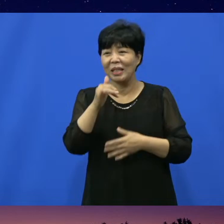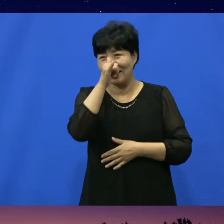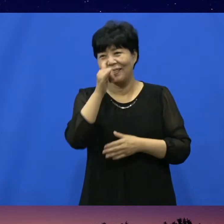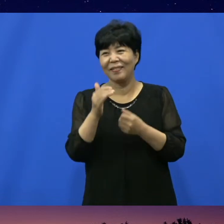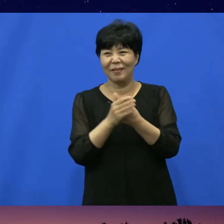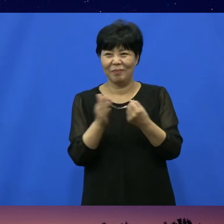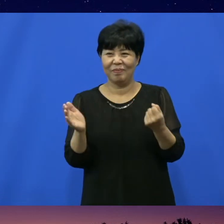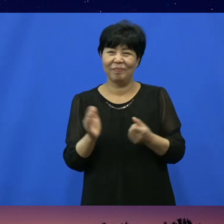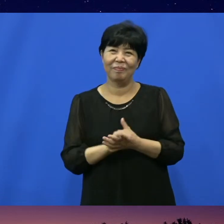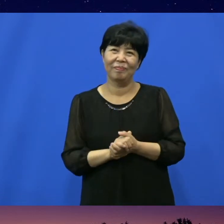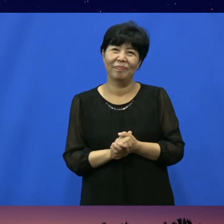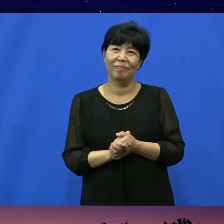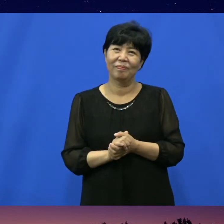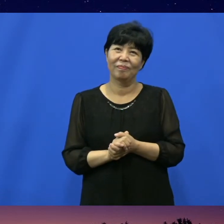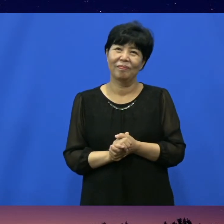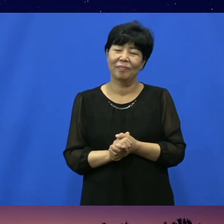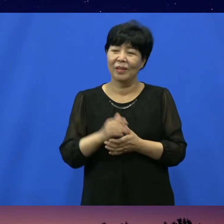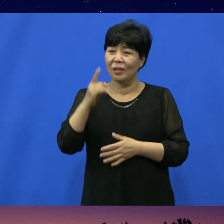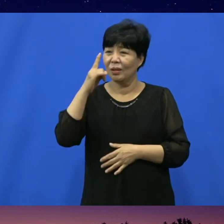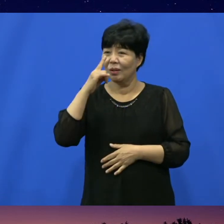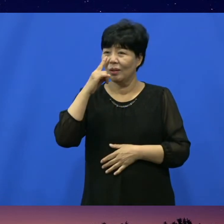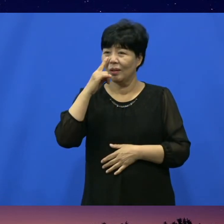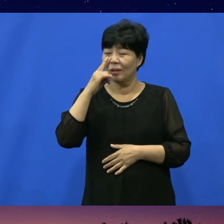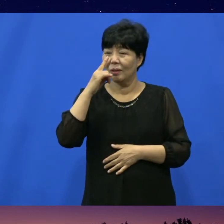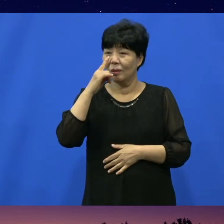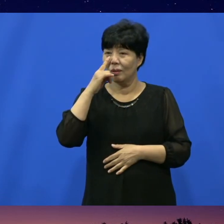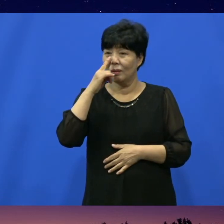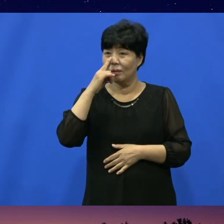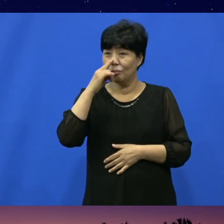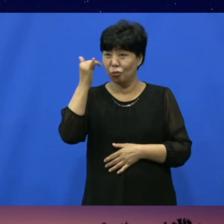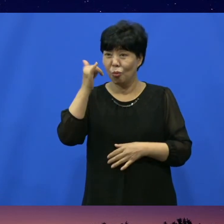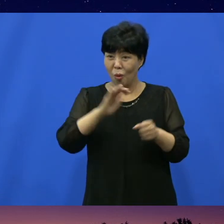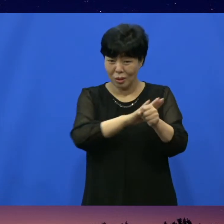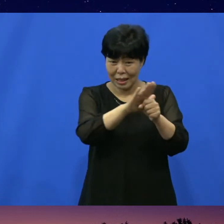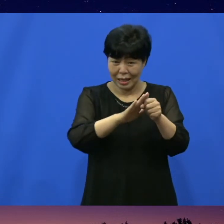그럼에도 불구하고 하나님의 사랑과 부모의 사랑은 비교가 안 되죠.